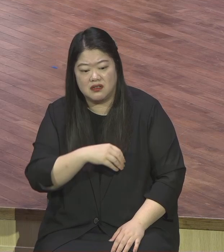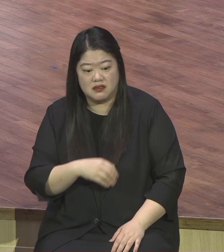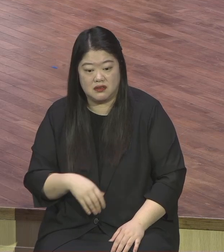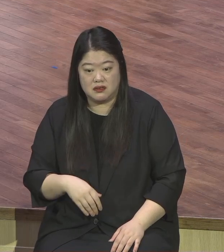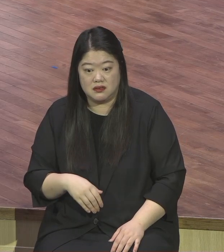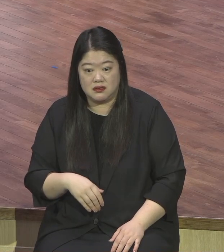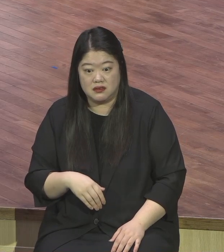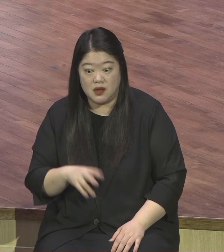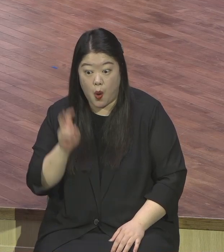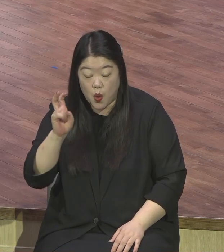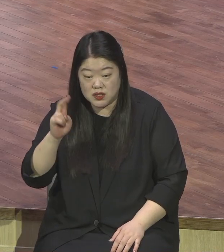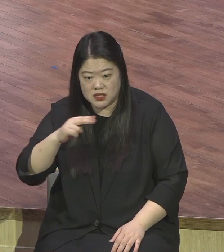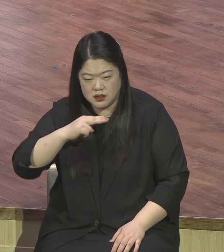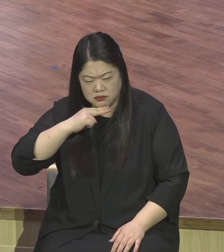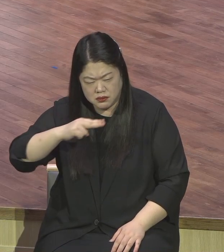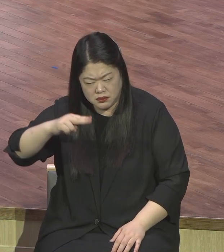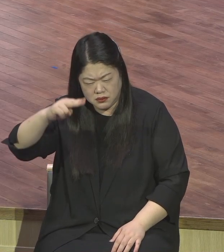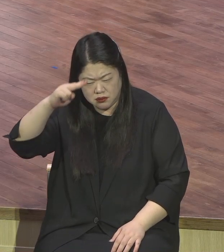재미있어요?